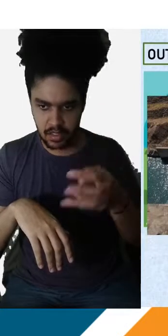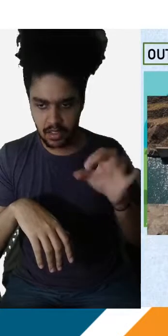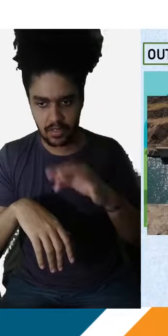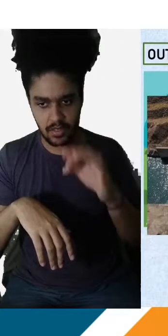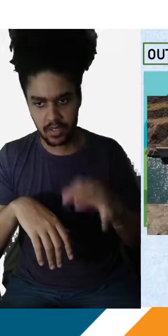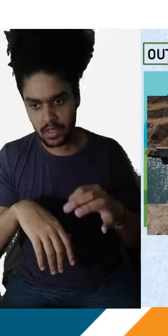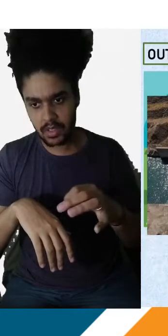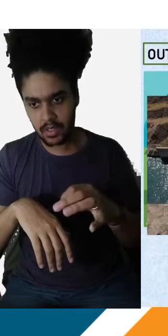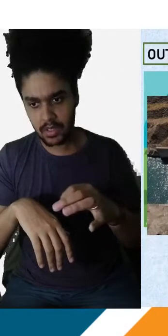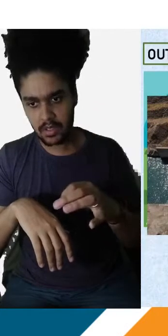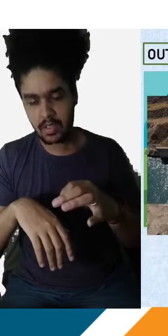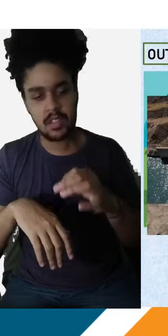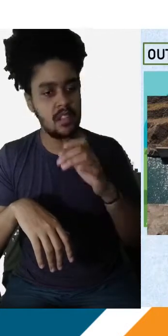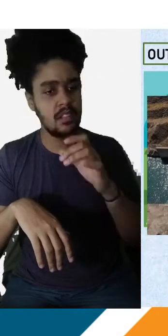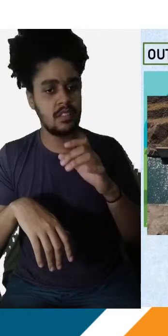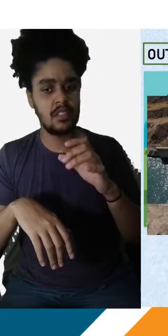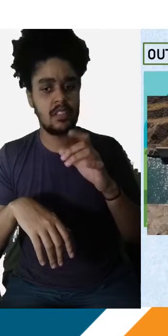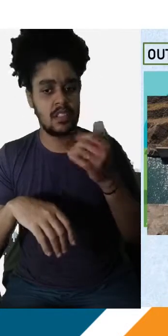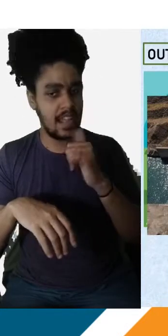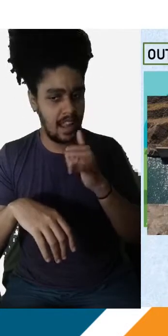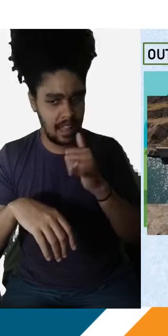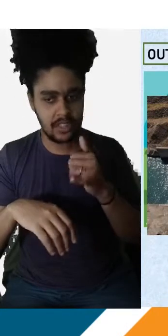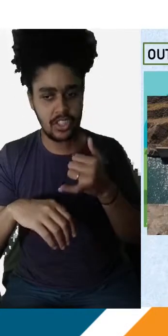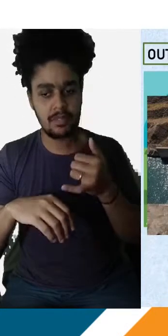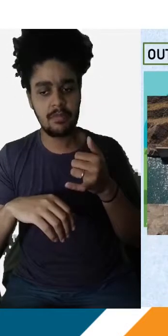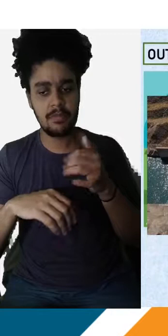da energia elétrica gerada no Brasil